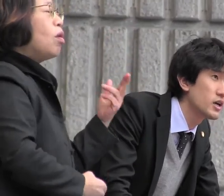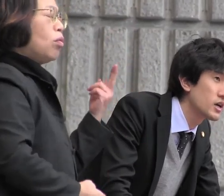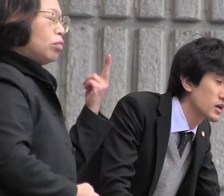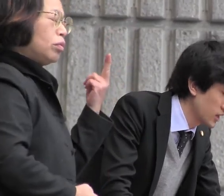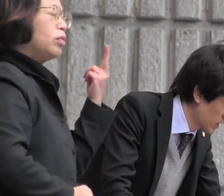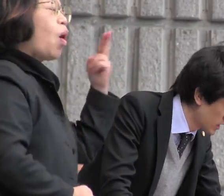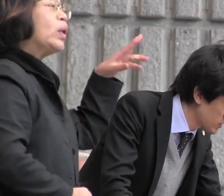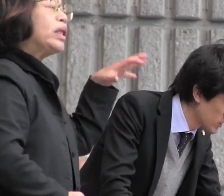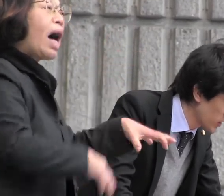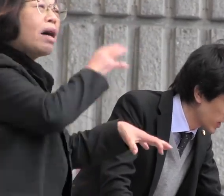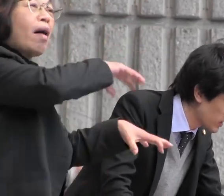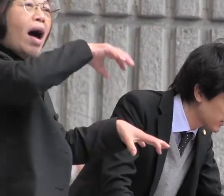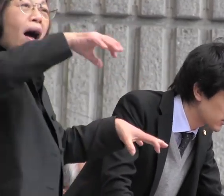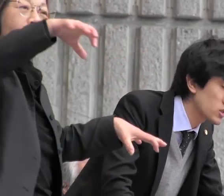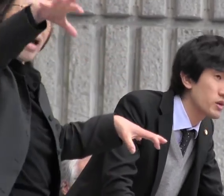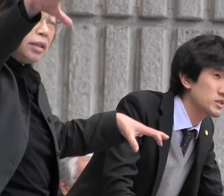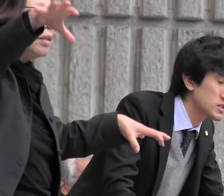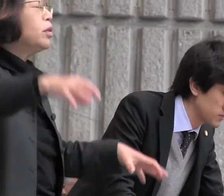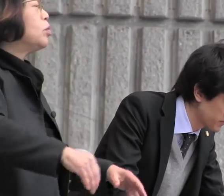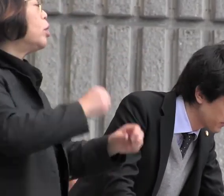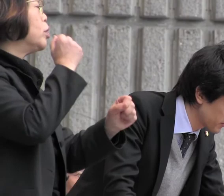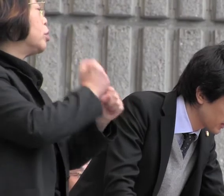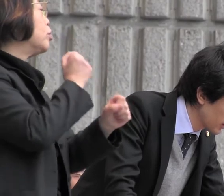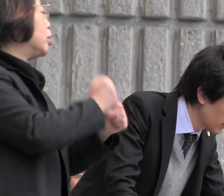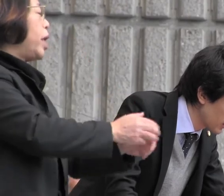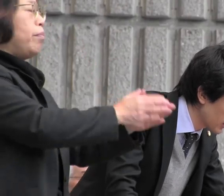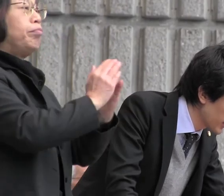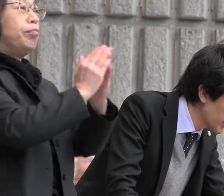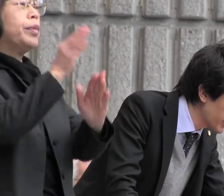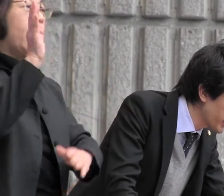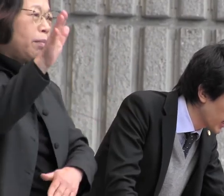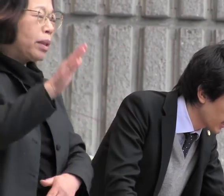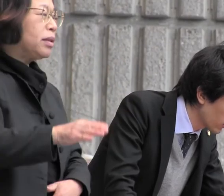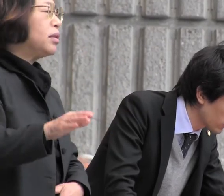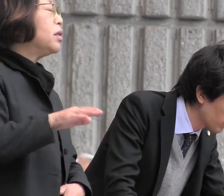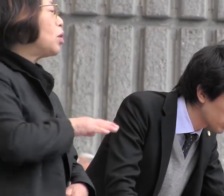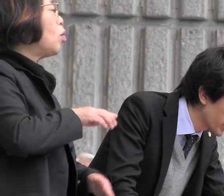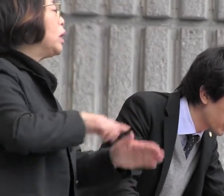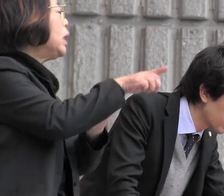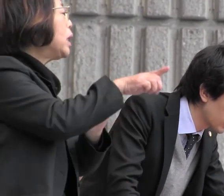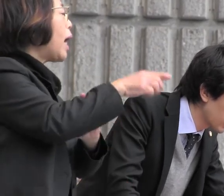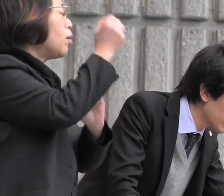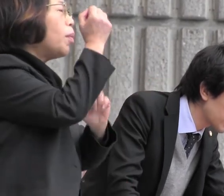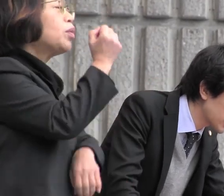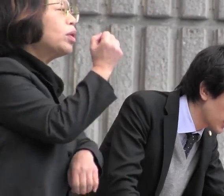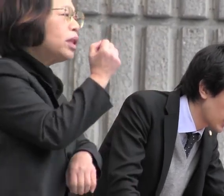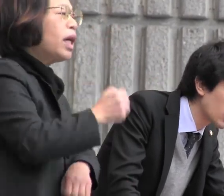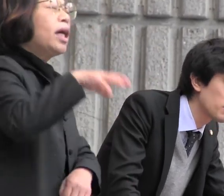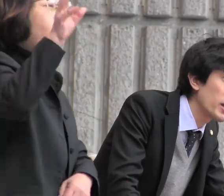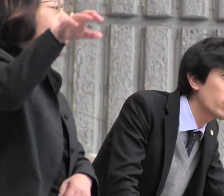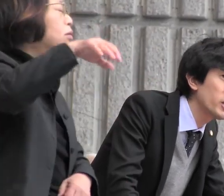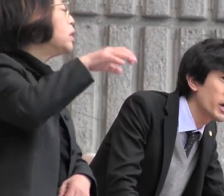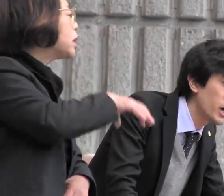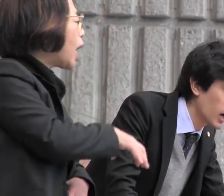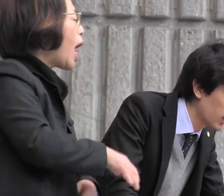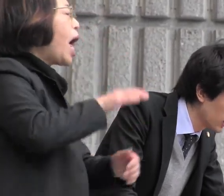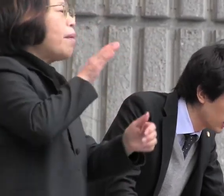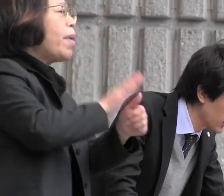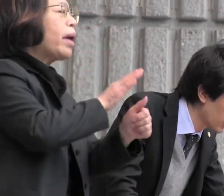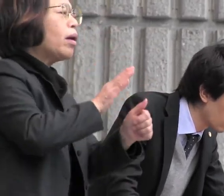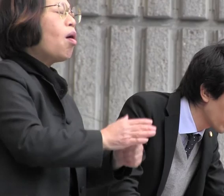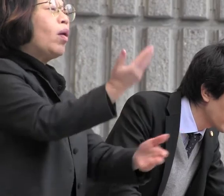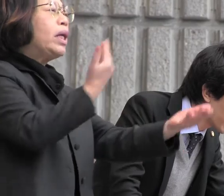に、それぞれ作っております。彼らリーダーのもとに、各地から弁護依頼